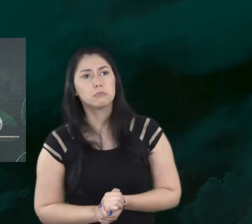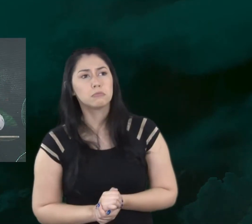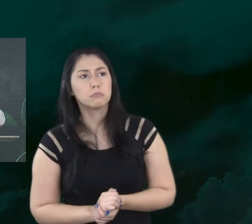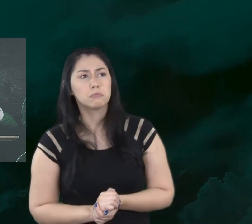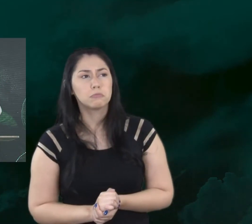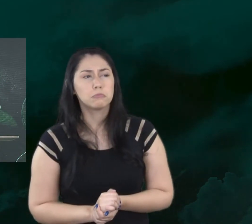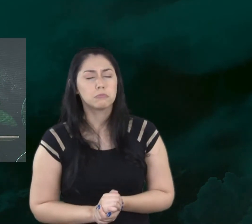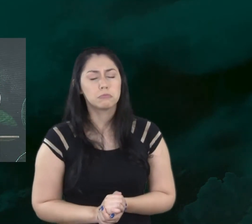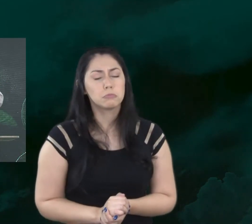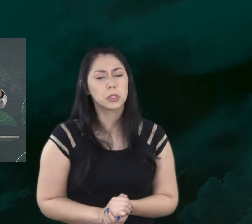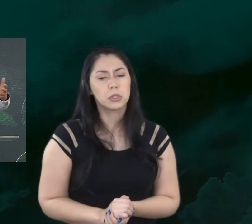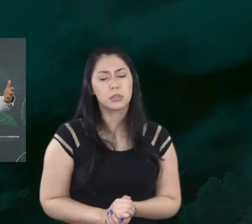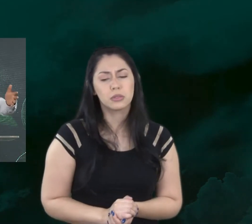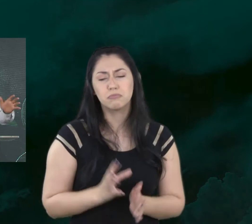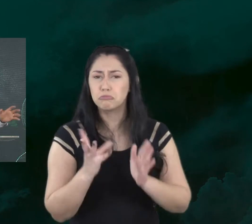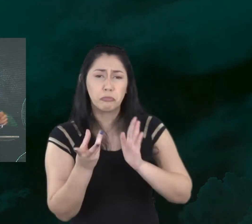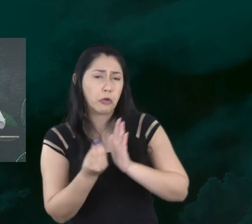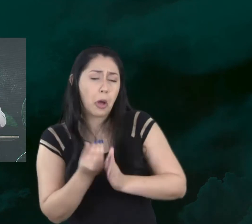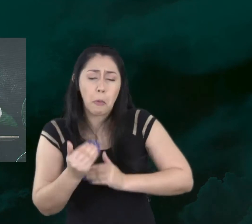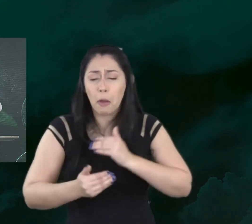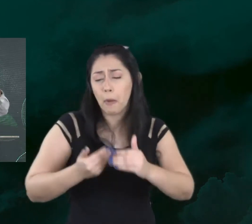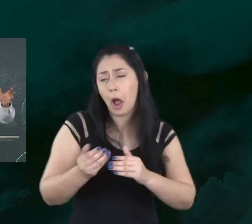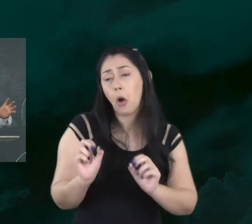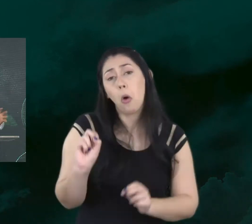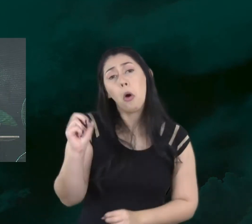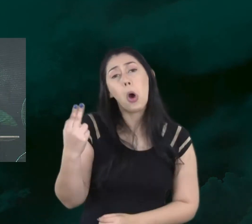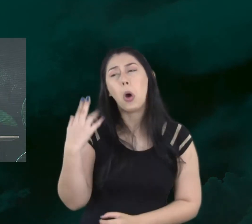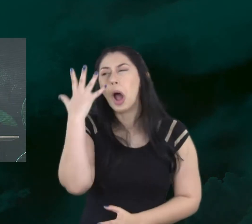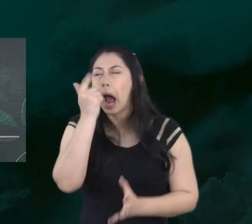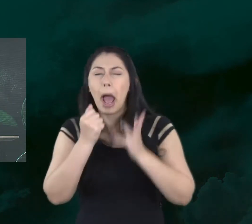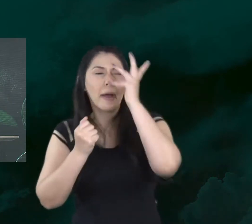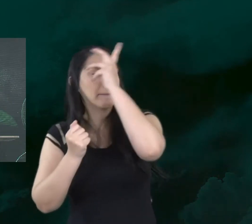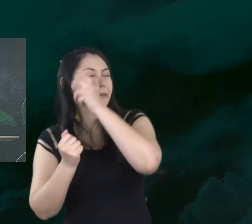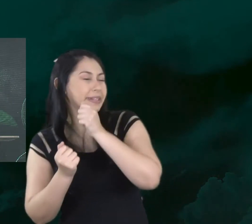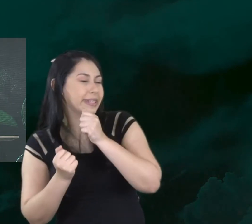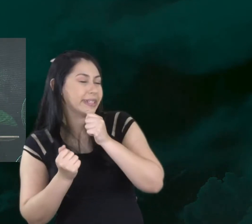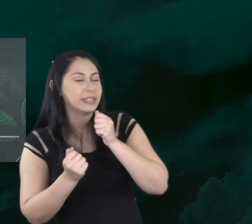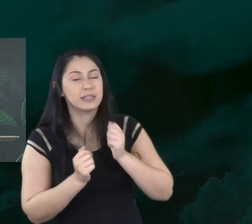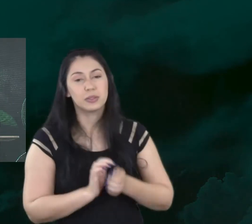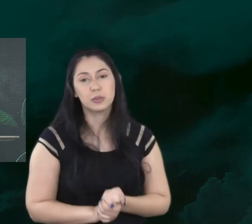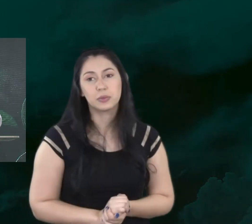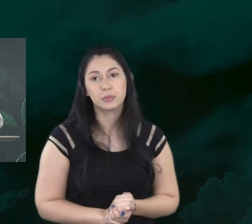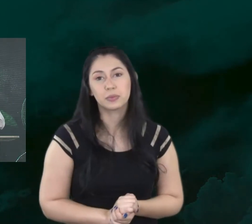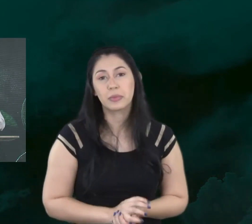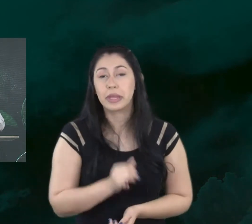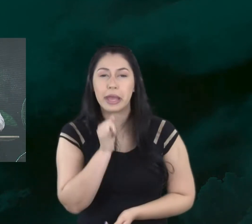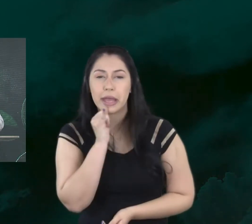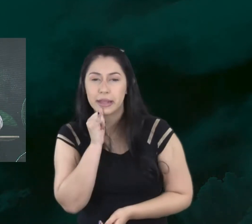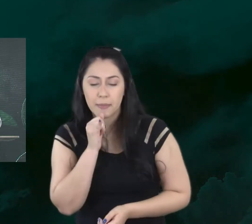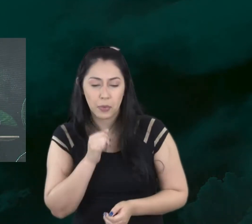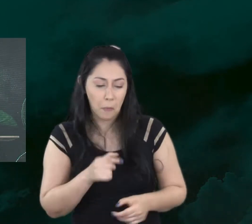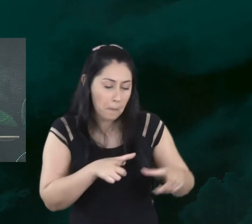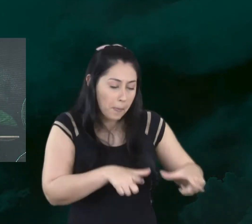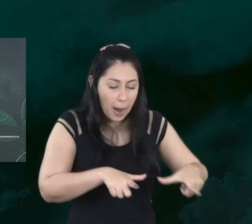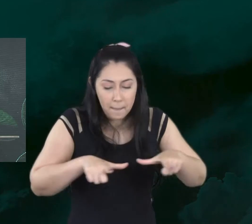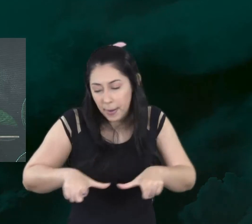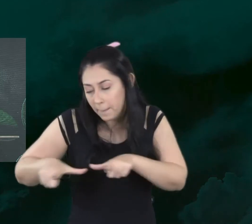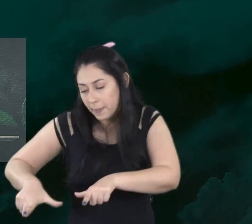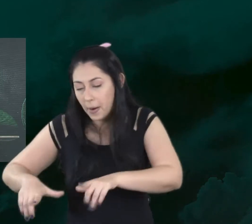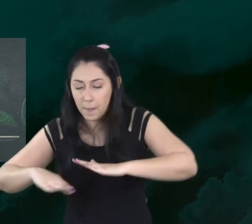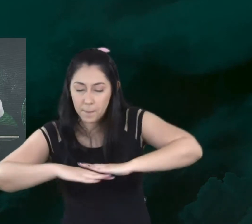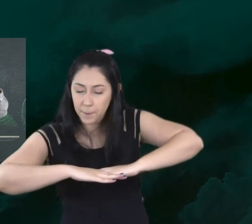para funcionalidade, para estética, para beleza, não é isso? como pisos, como